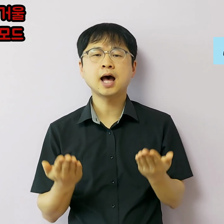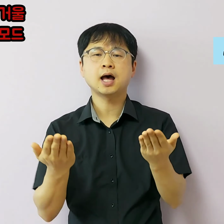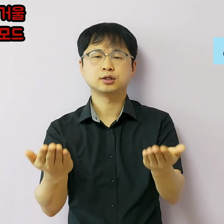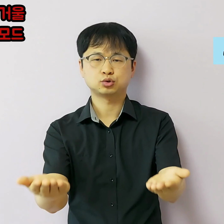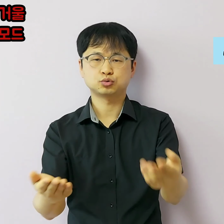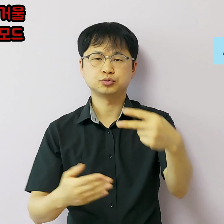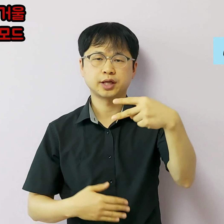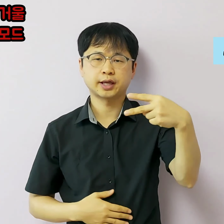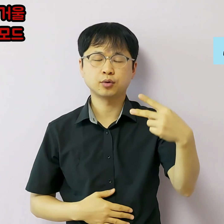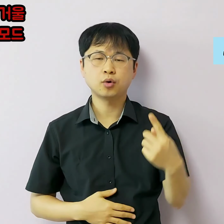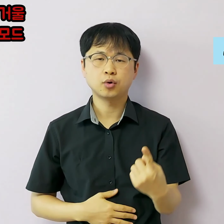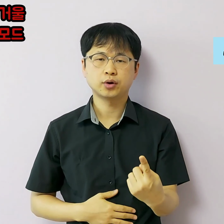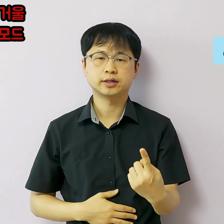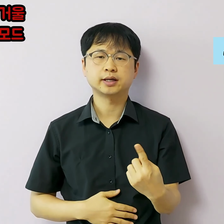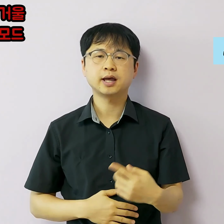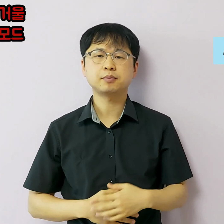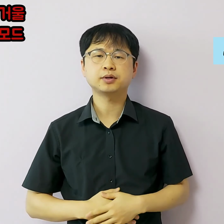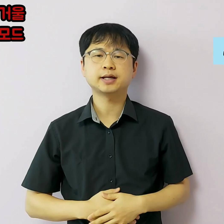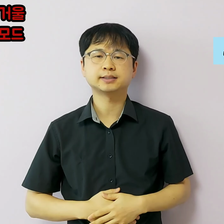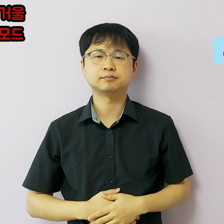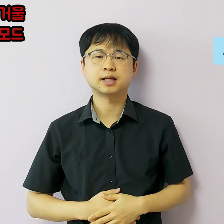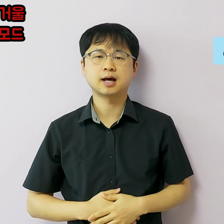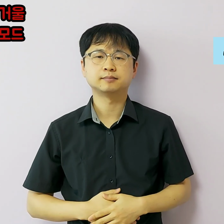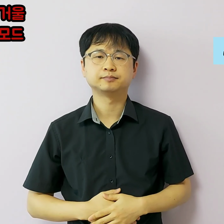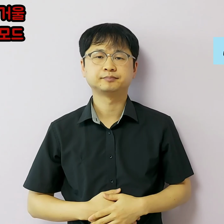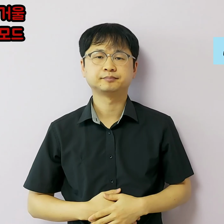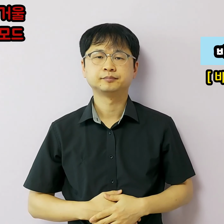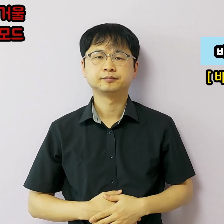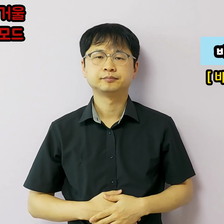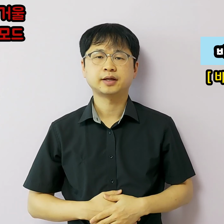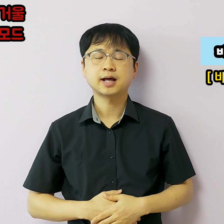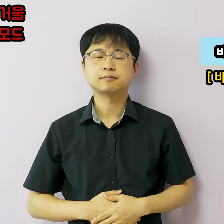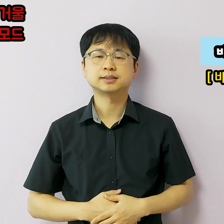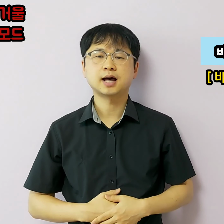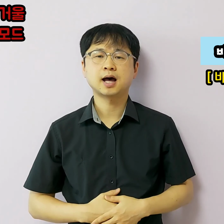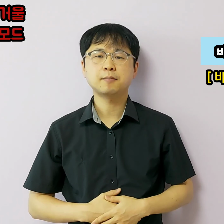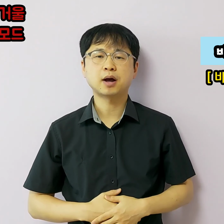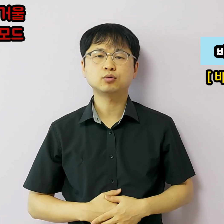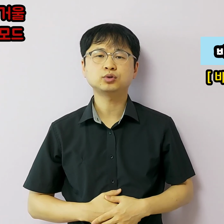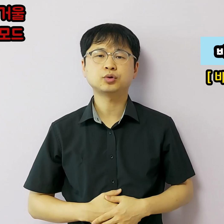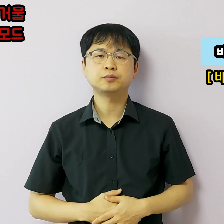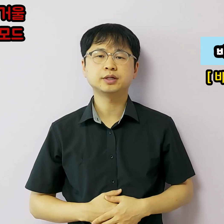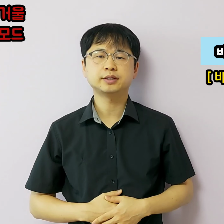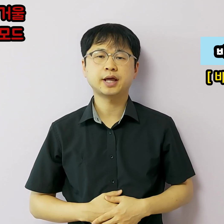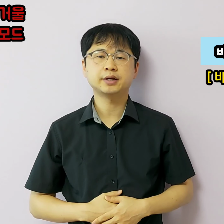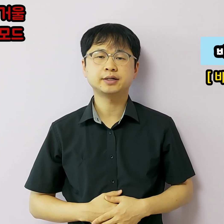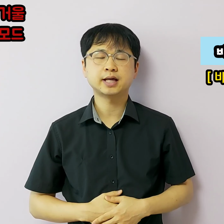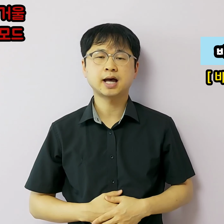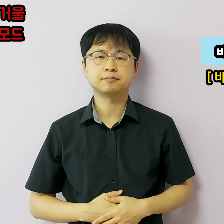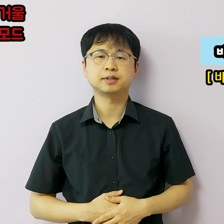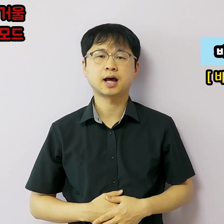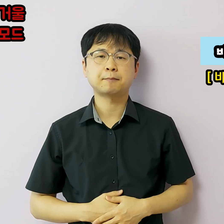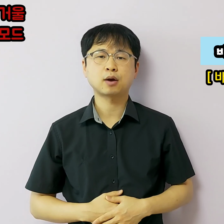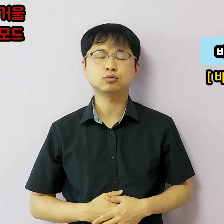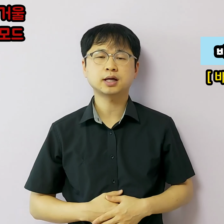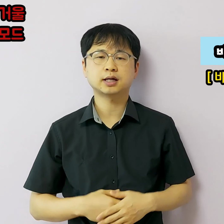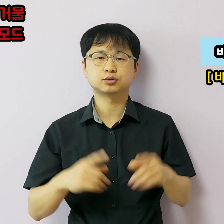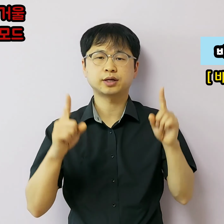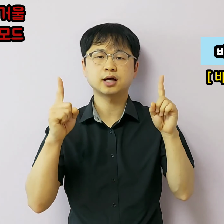다 준대도 이렇게 표현하였습니다. 네, 다음 가사, 바꿀 수 없는 내 여인아입니다. 바꾸다라는 수어,